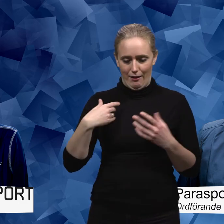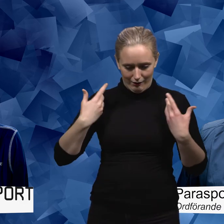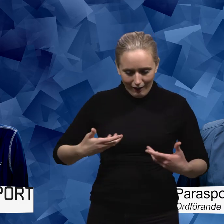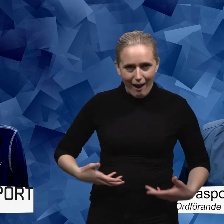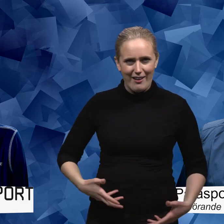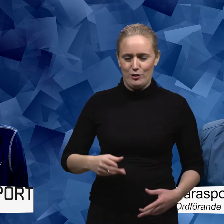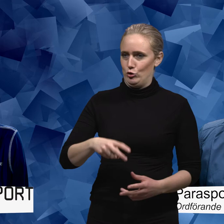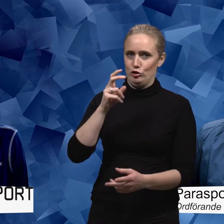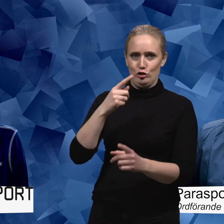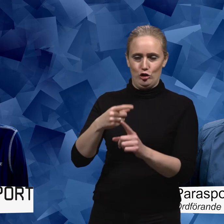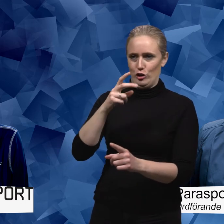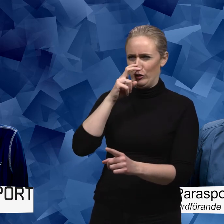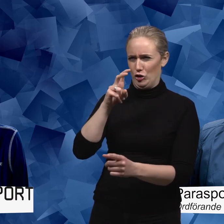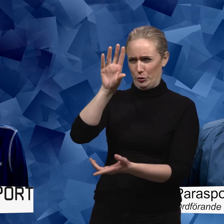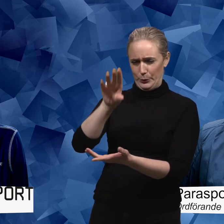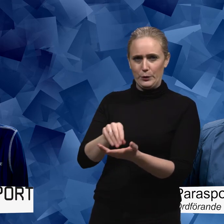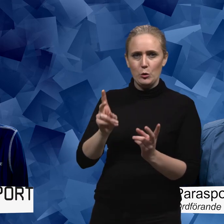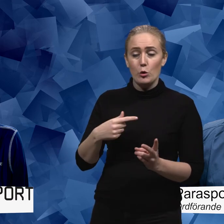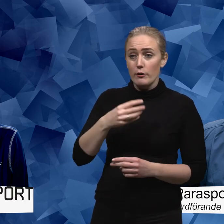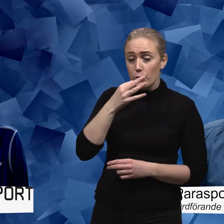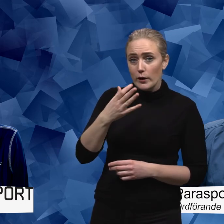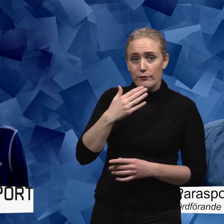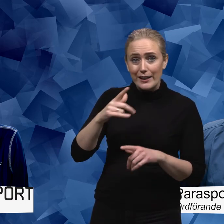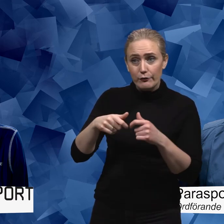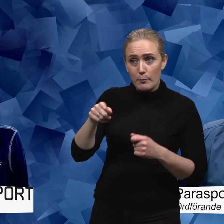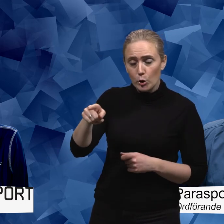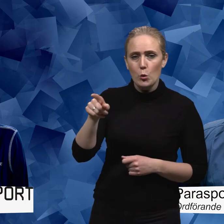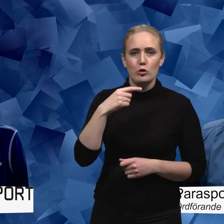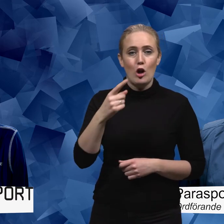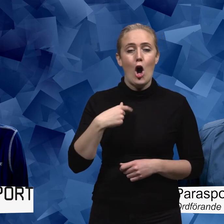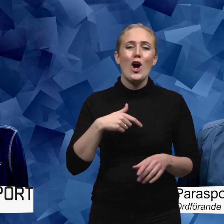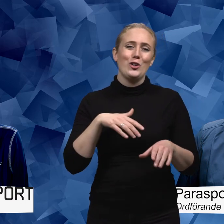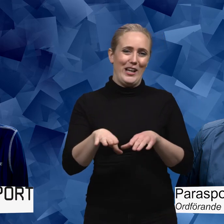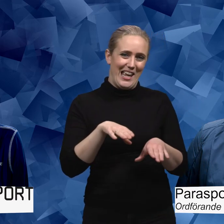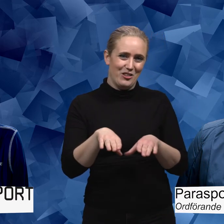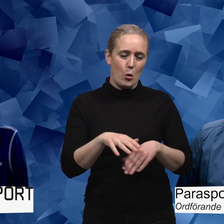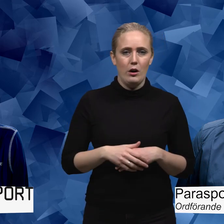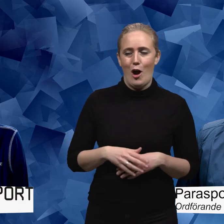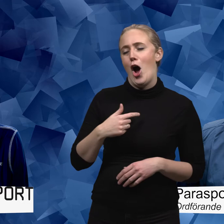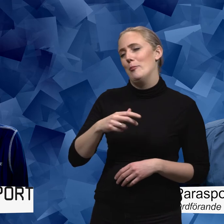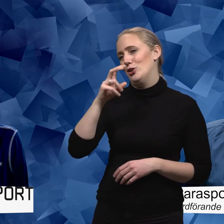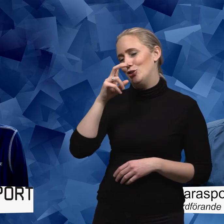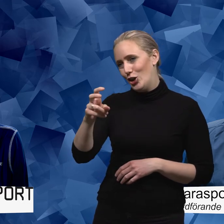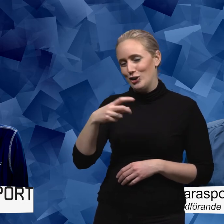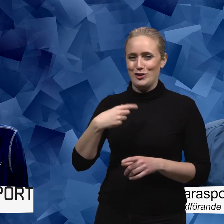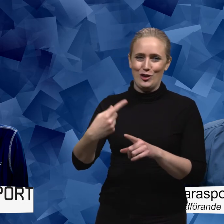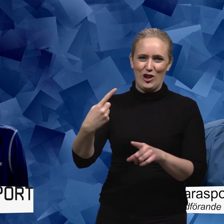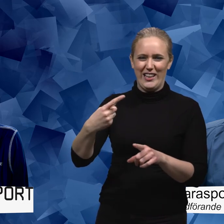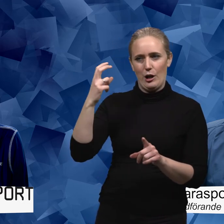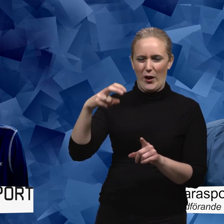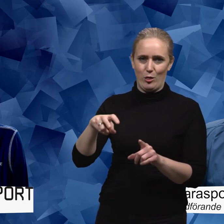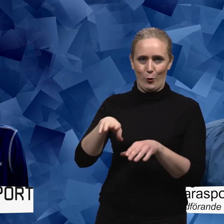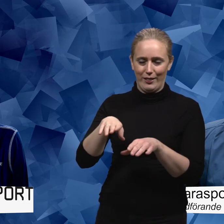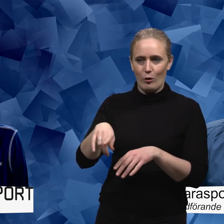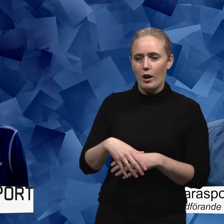uppenbarelse var så tydlig. Och då frågade jag henne vilket förbund kommer du ifrån? Jag kommer från skidförbundet sa hon. Och jag bara, det syns ju